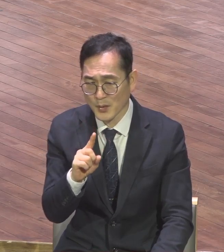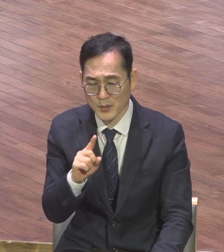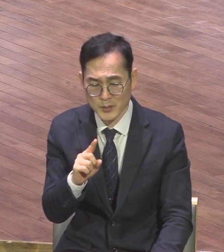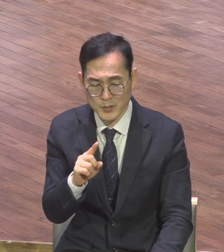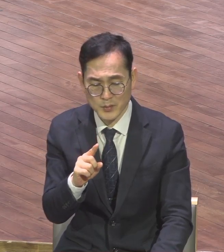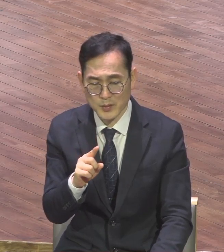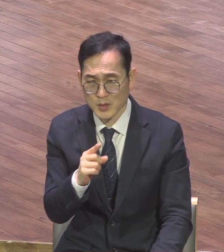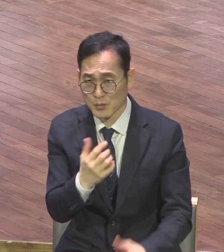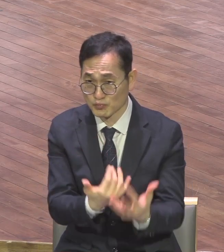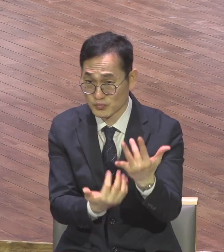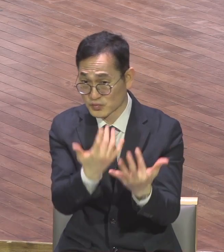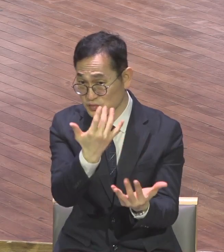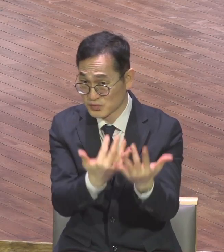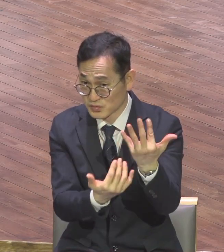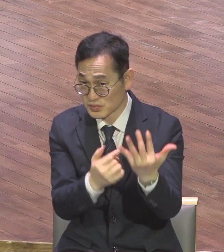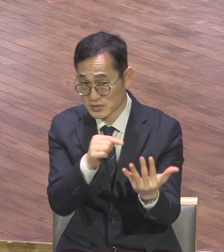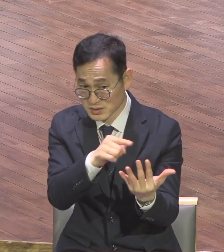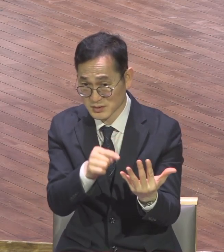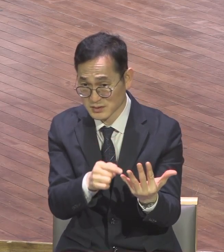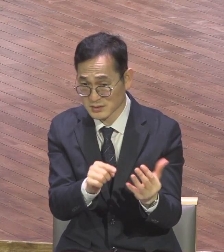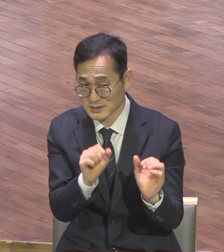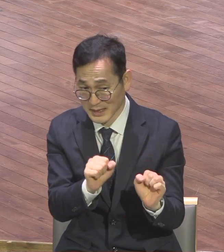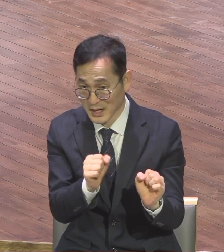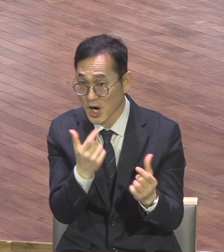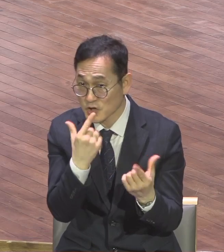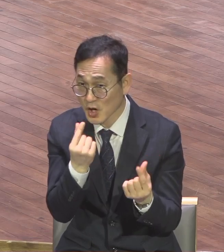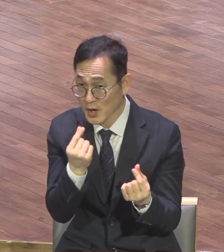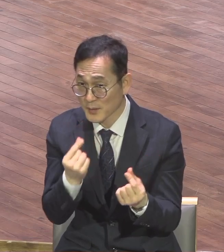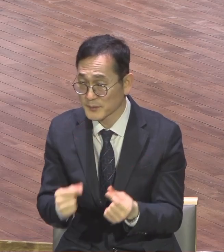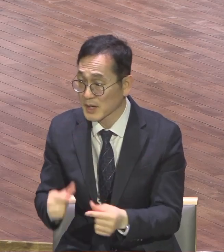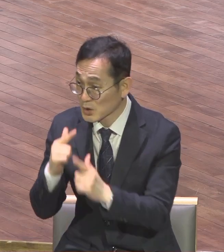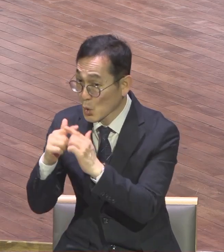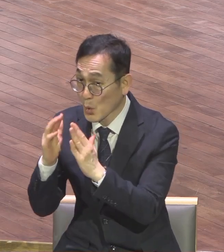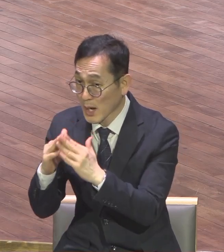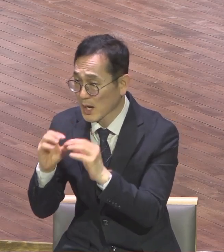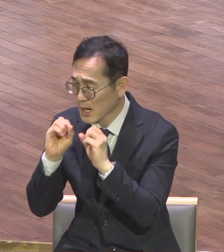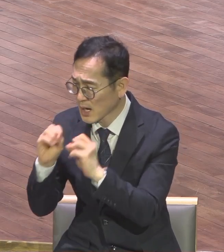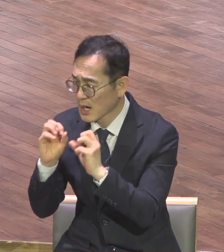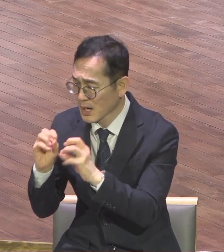것으로 존재하듯이 교회는 선교함으로 존재한다.